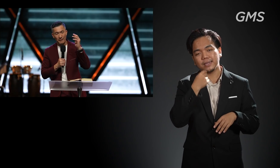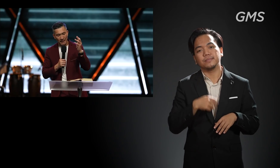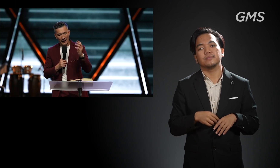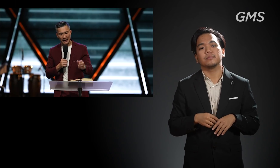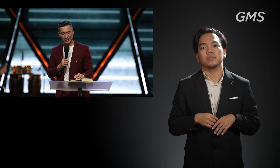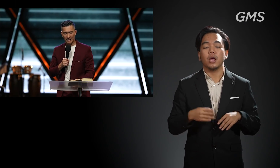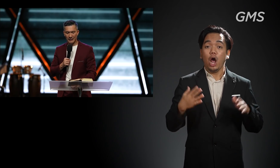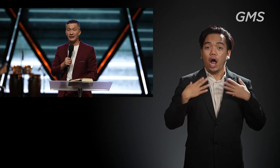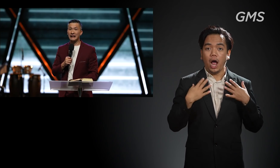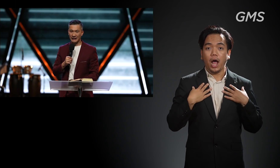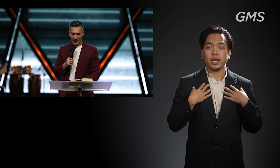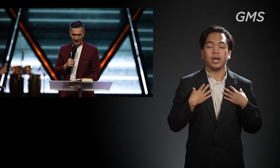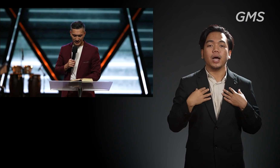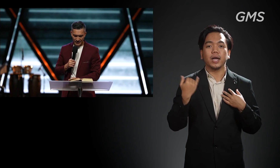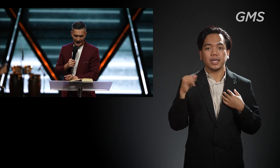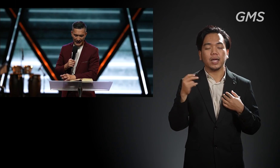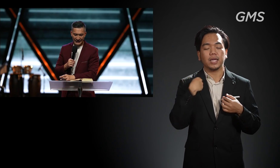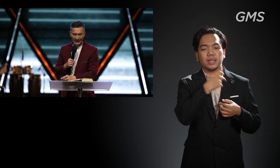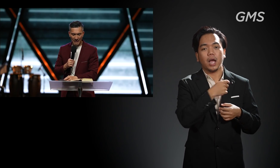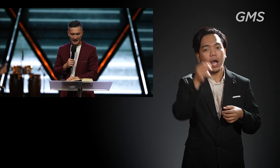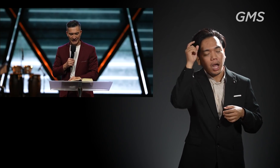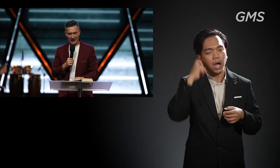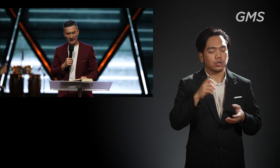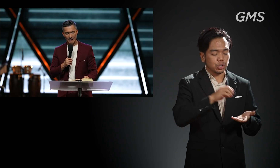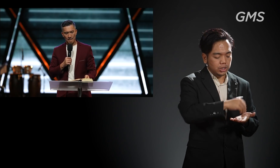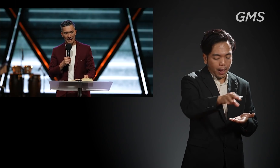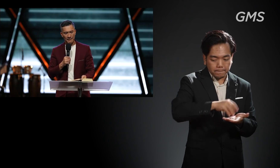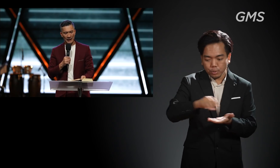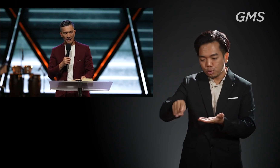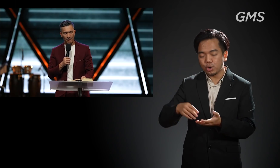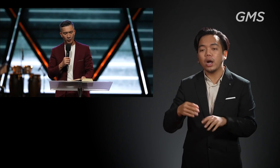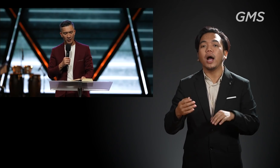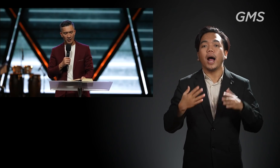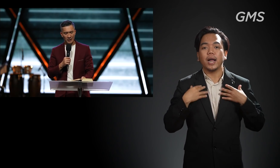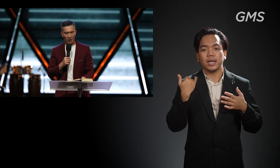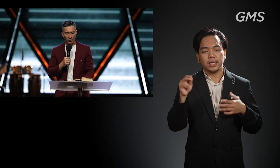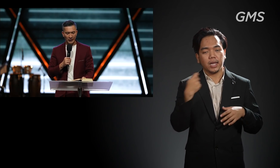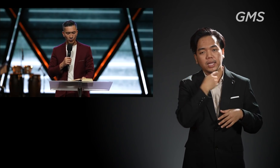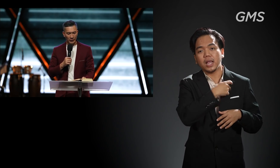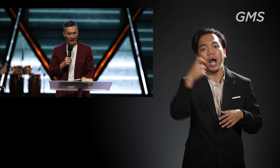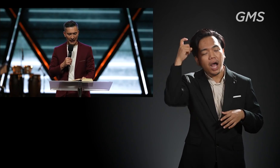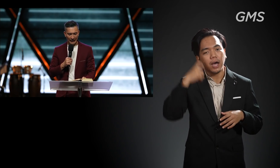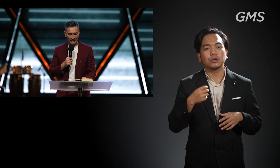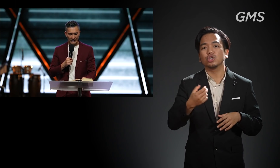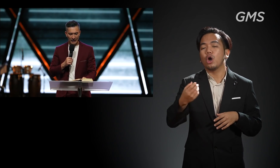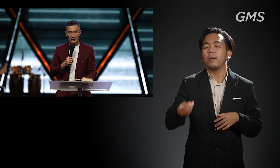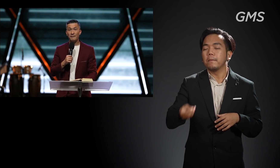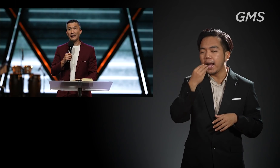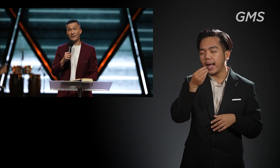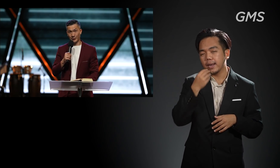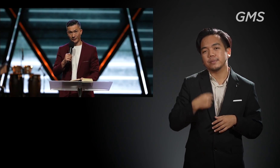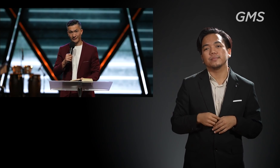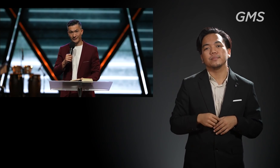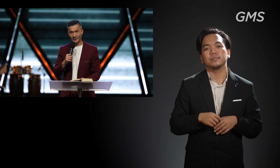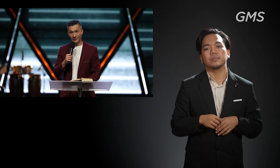Ada beberapa hal, catatlah. Saya kasih 5 saja. Benih bagi penabur dan roti untuk dimakan